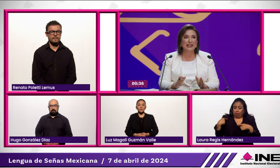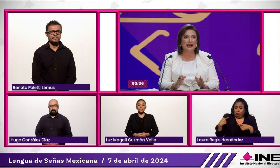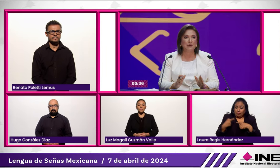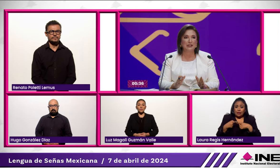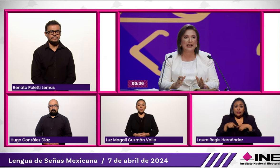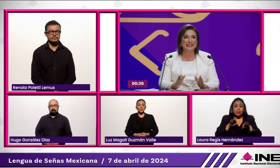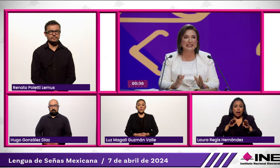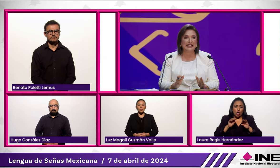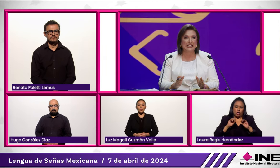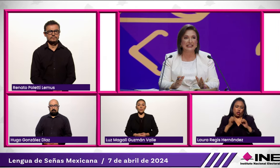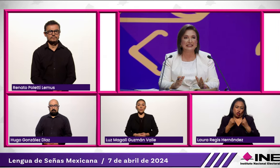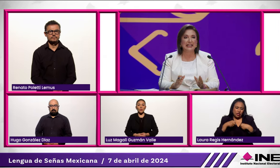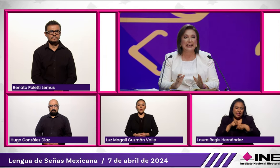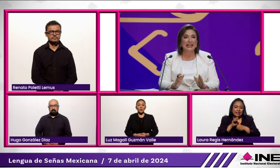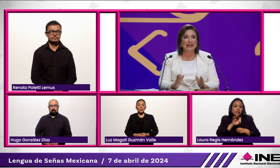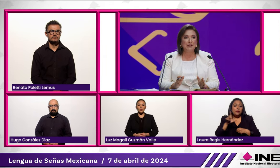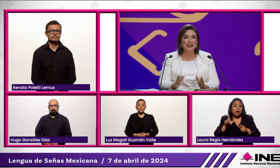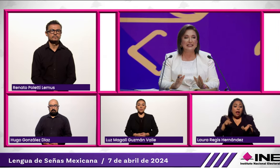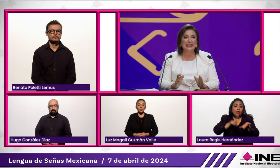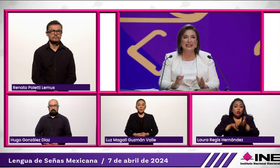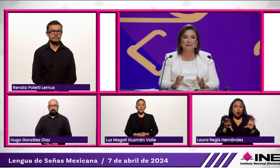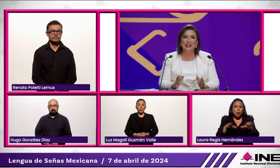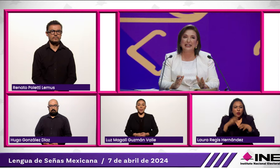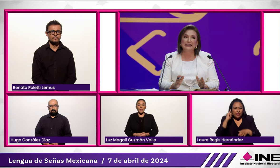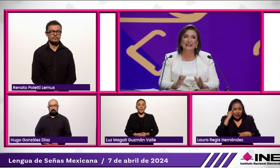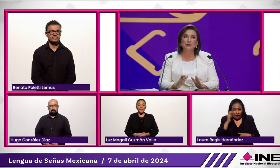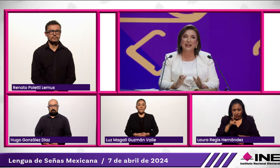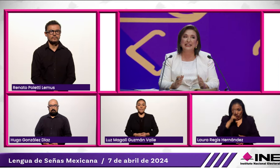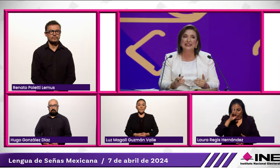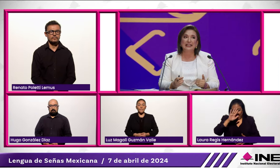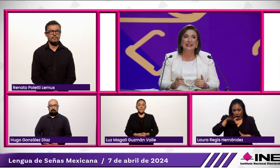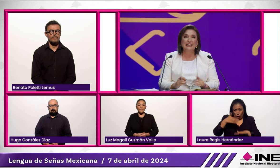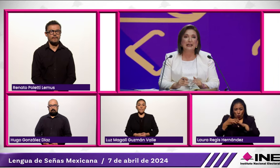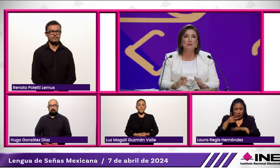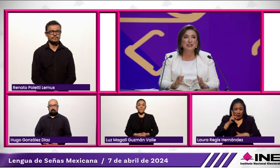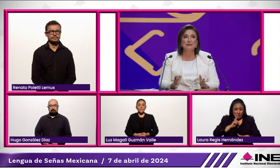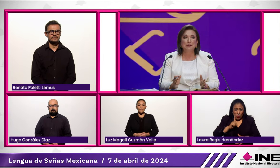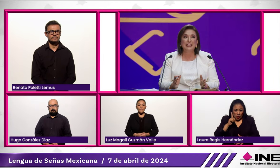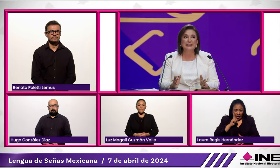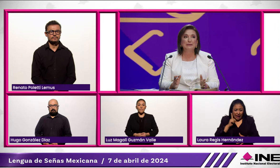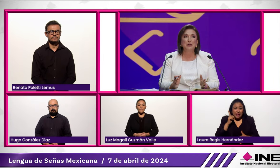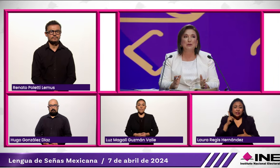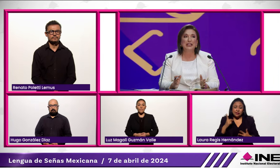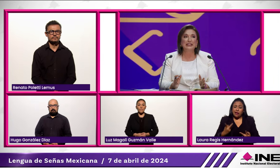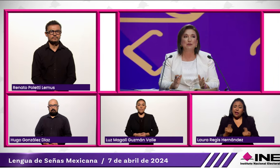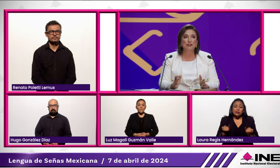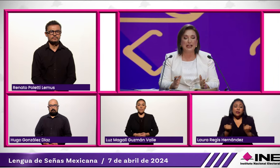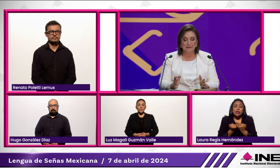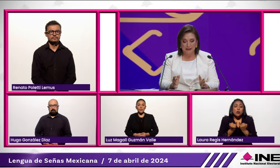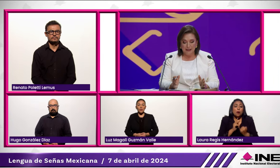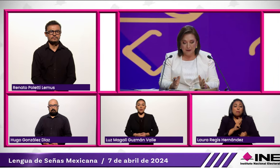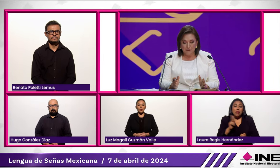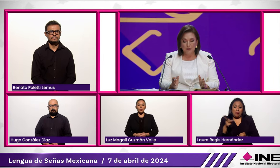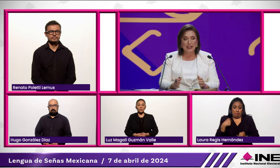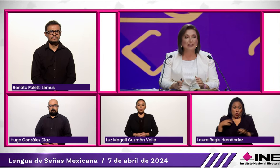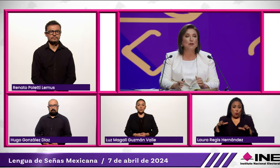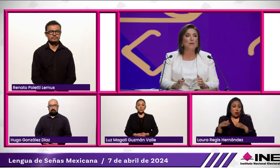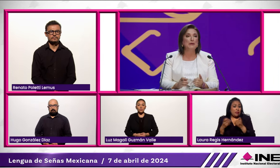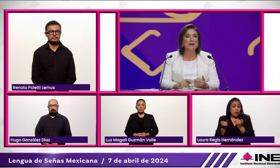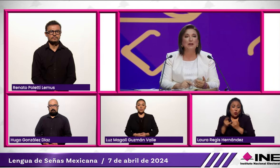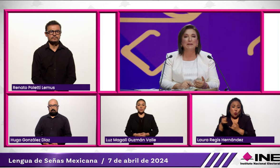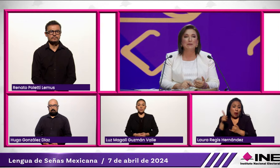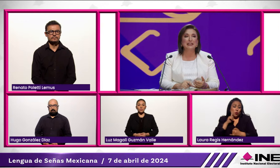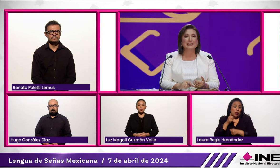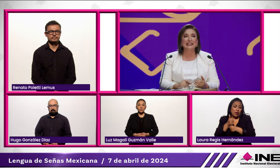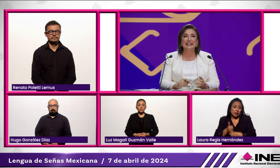sociedad civil en comunidades indígenas. La violencia de las mujeres es un cáncer que muchas mujeres en mi comunidad sufrían. Por lo tanto,